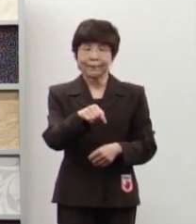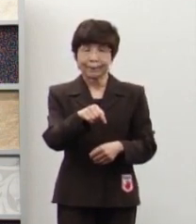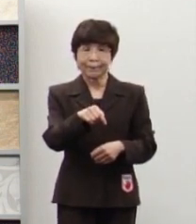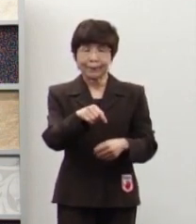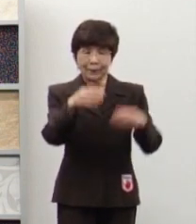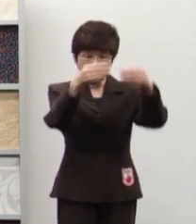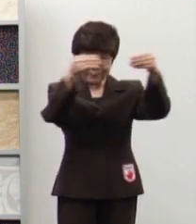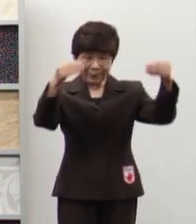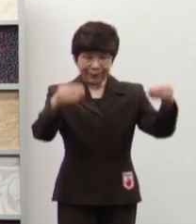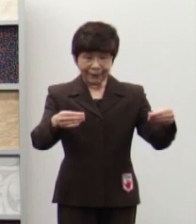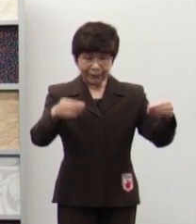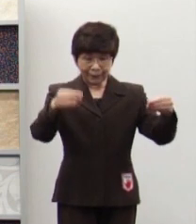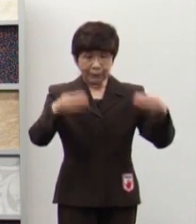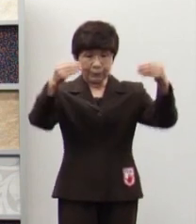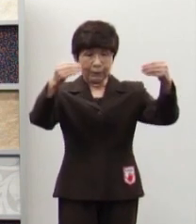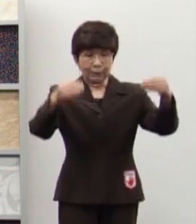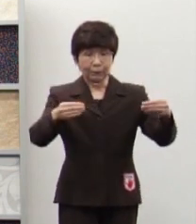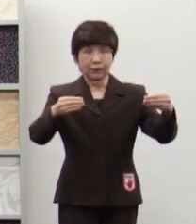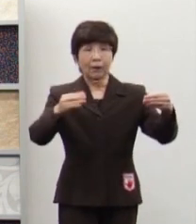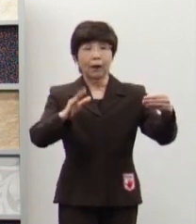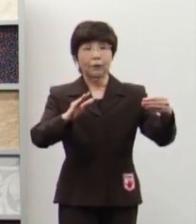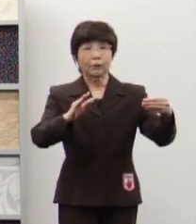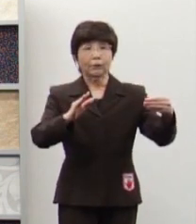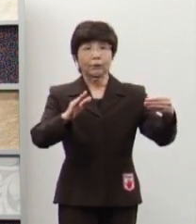パーテーションを置いた段階で、